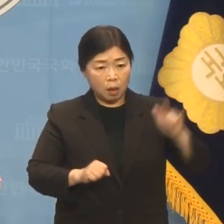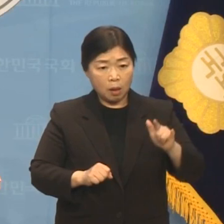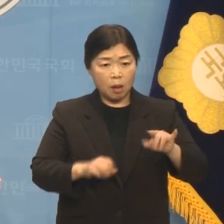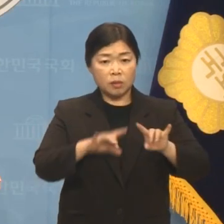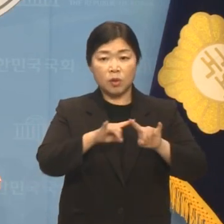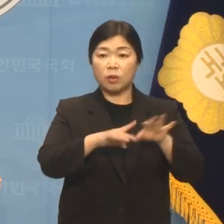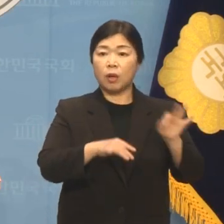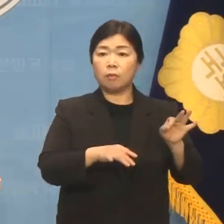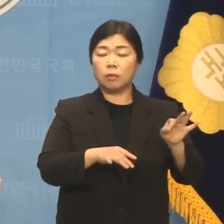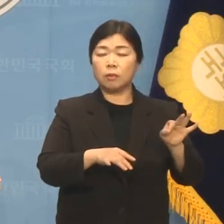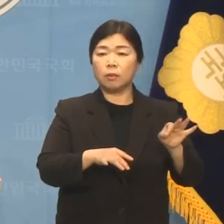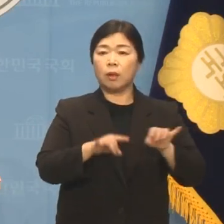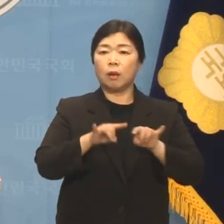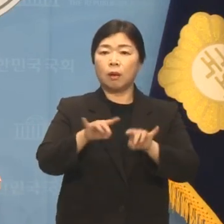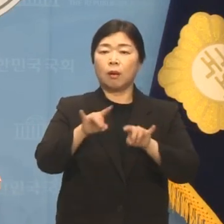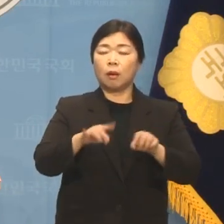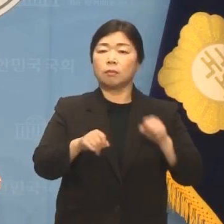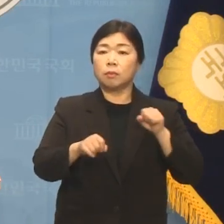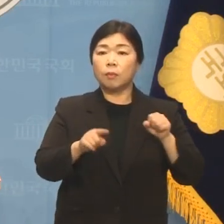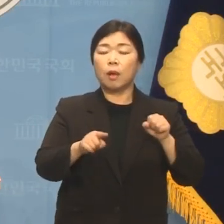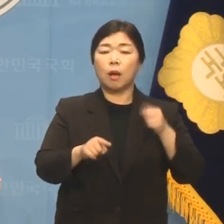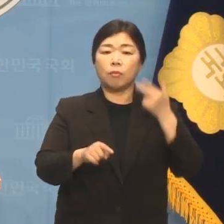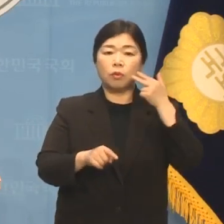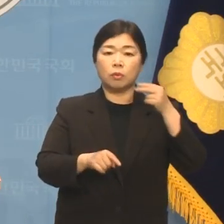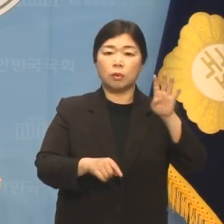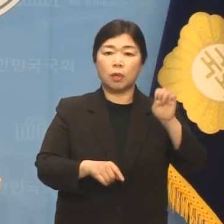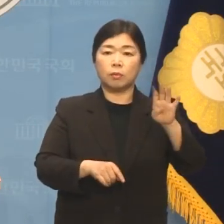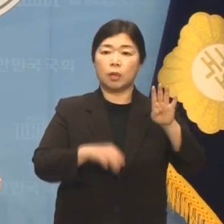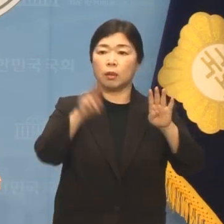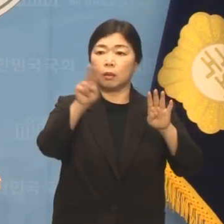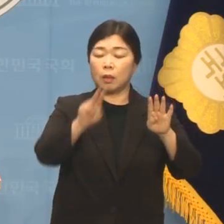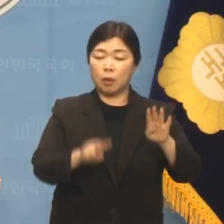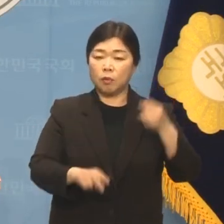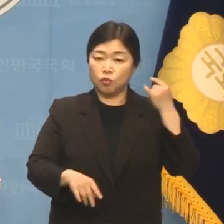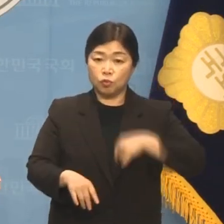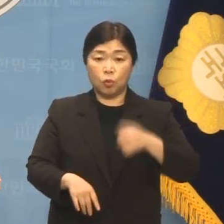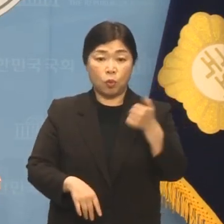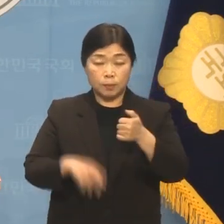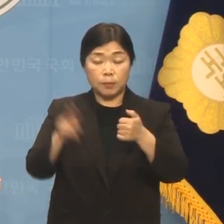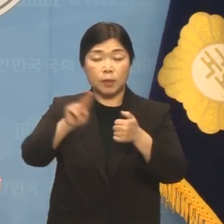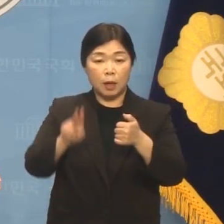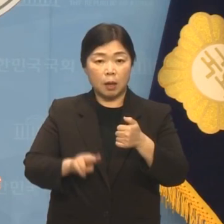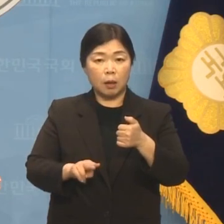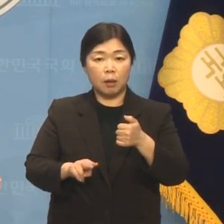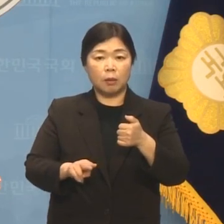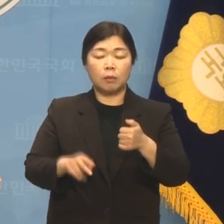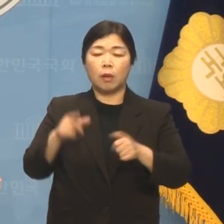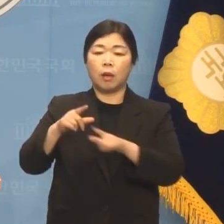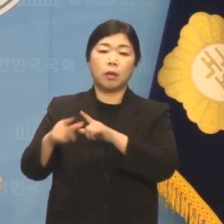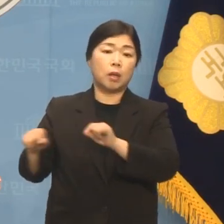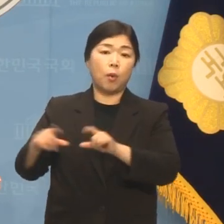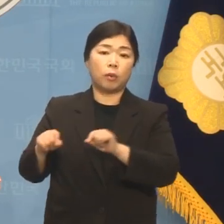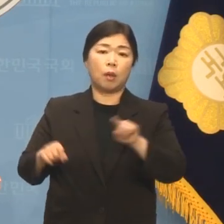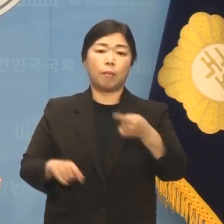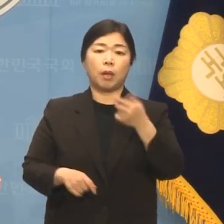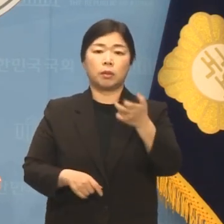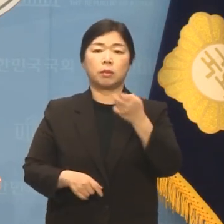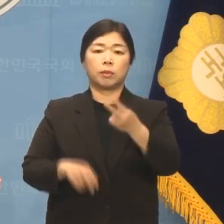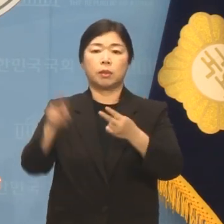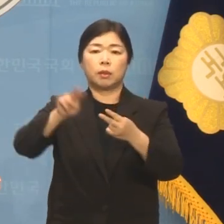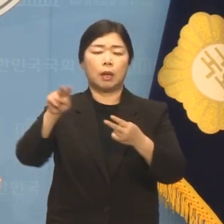전기값은 메가와트 시당 미국 44달러, 중국 50달러, 반면에 일본은